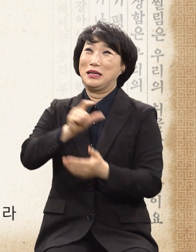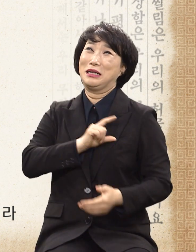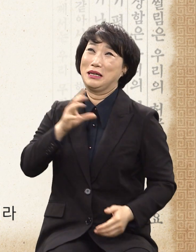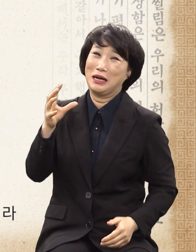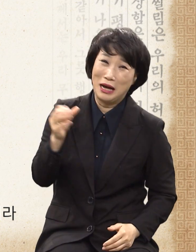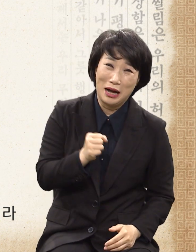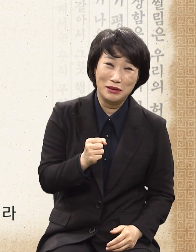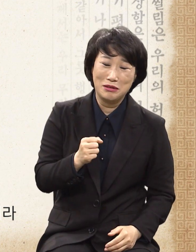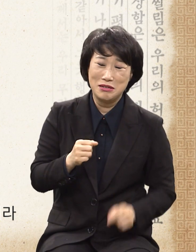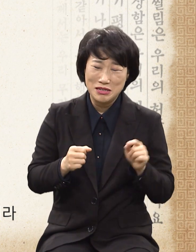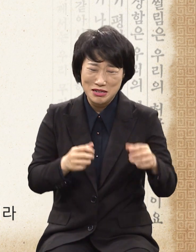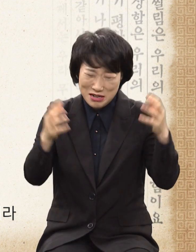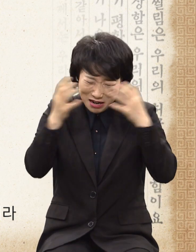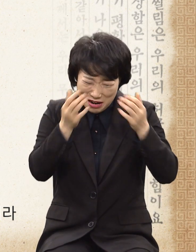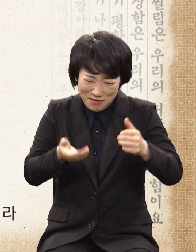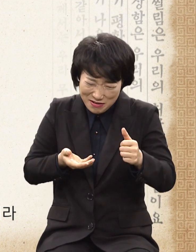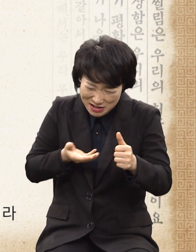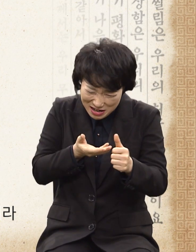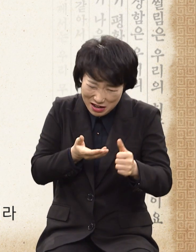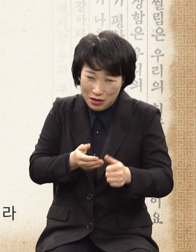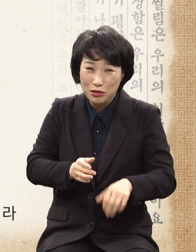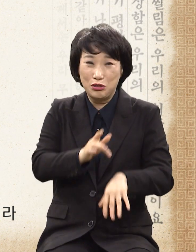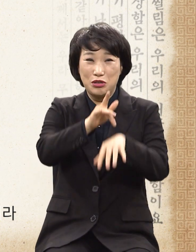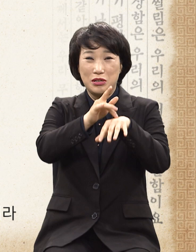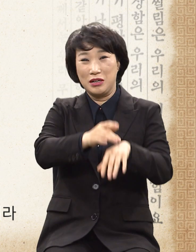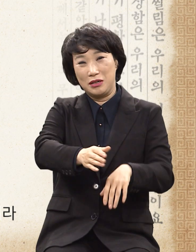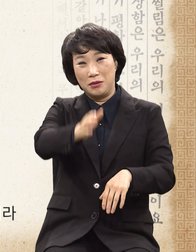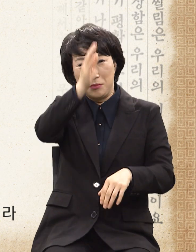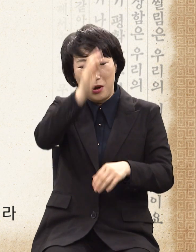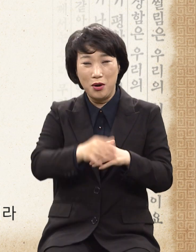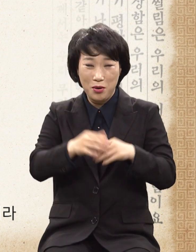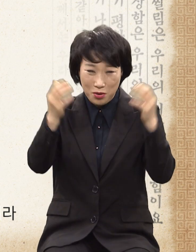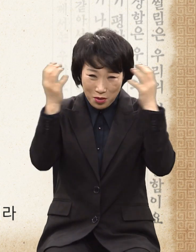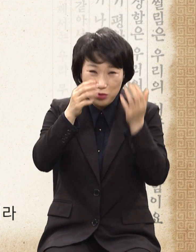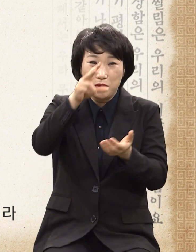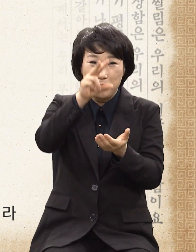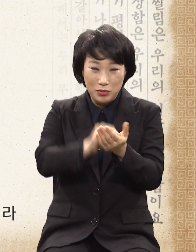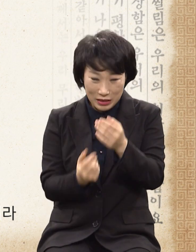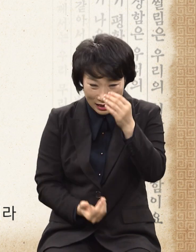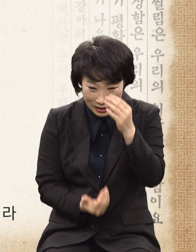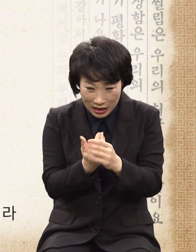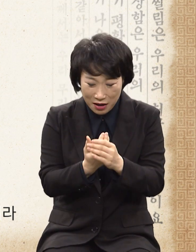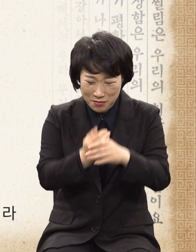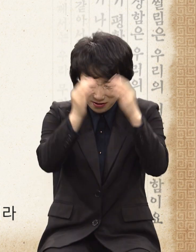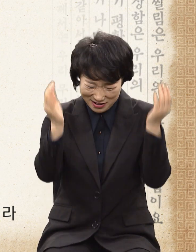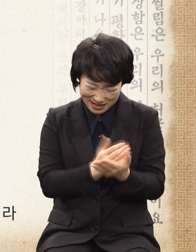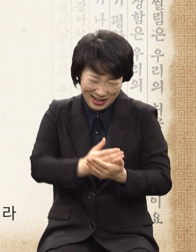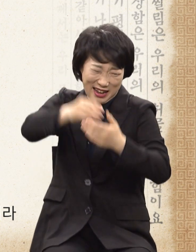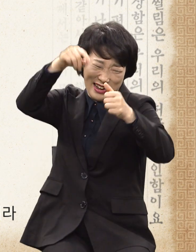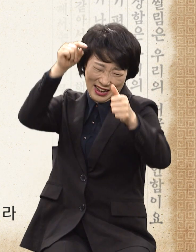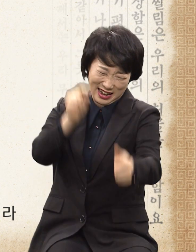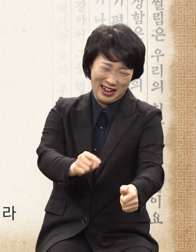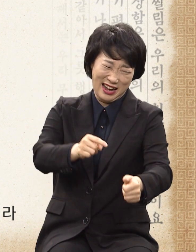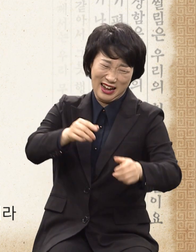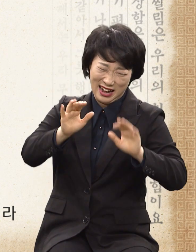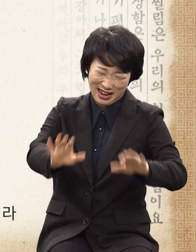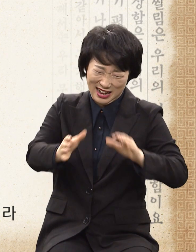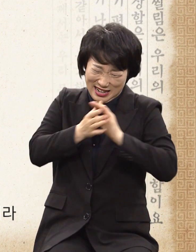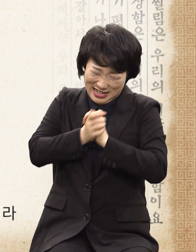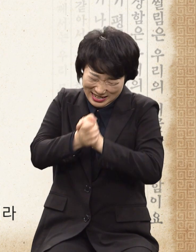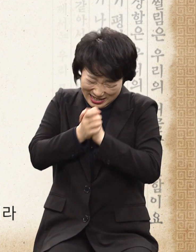이름으로 괴롭히는 쥐시나 질병아 고통아 문제야 사건아 떠나가라.